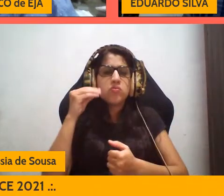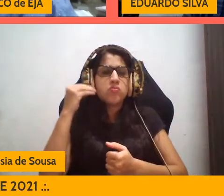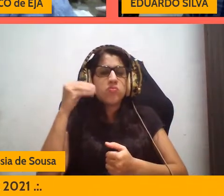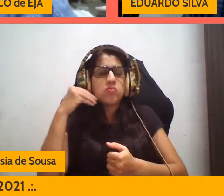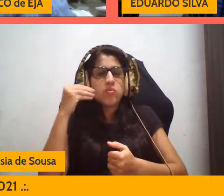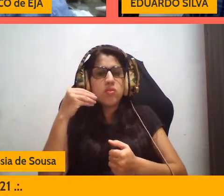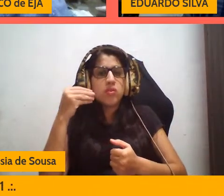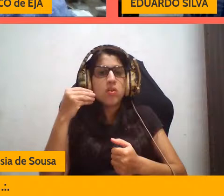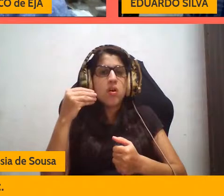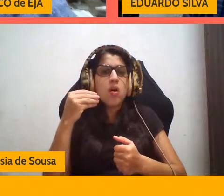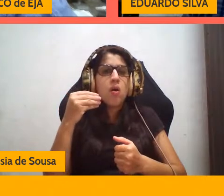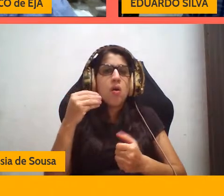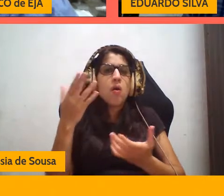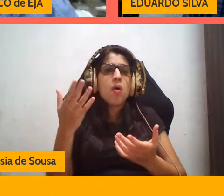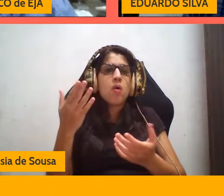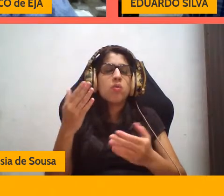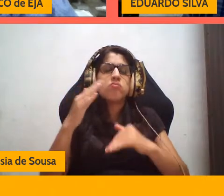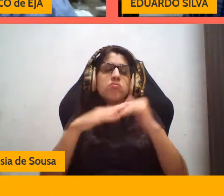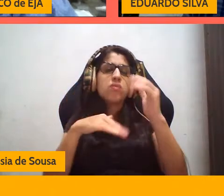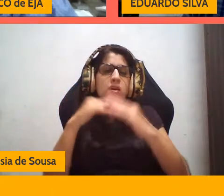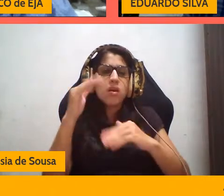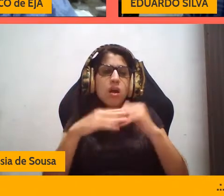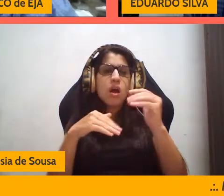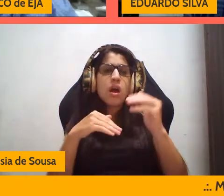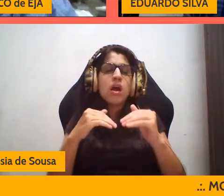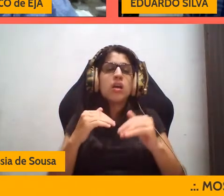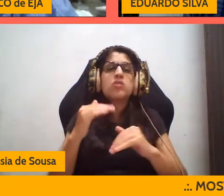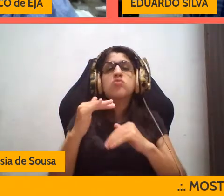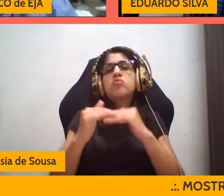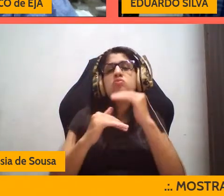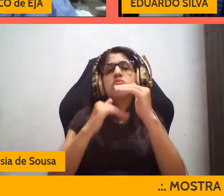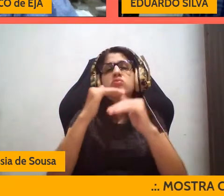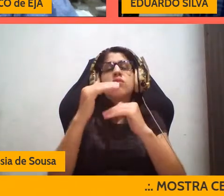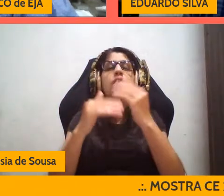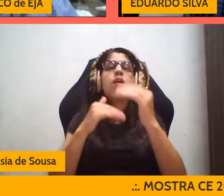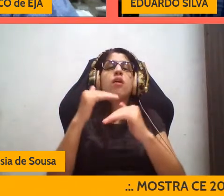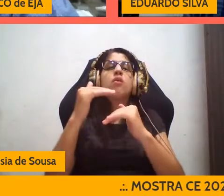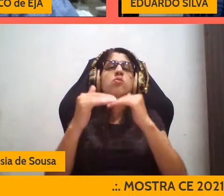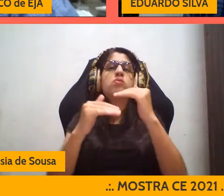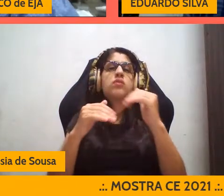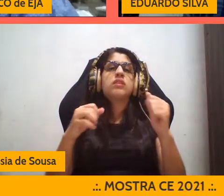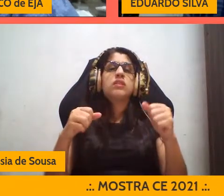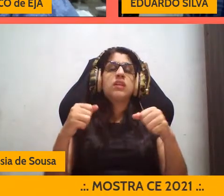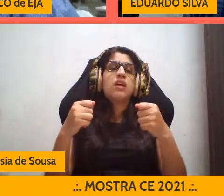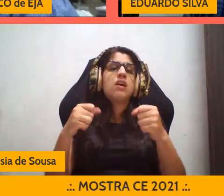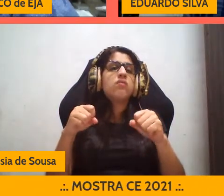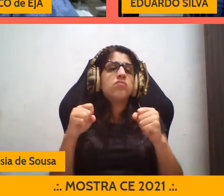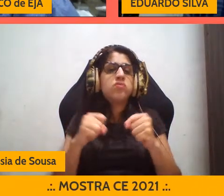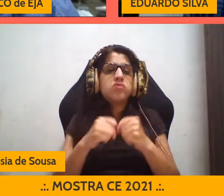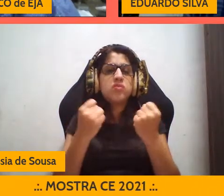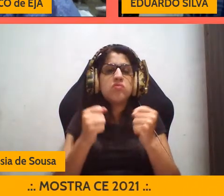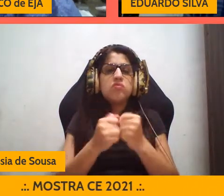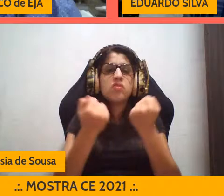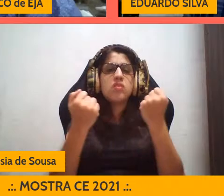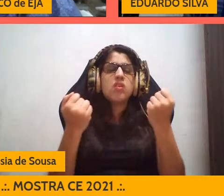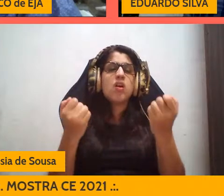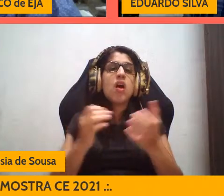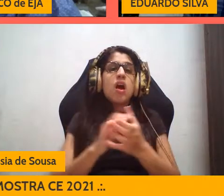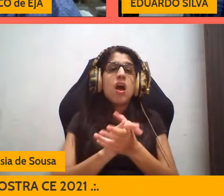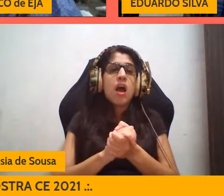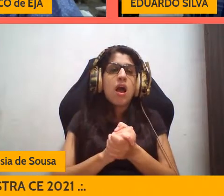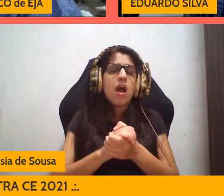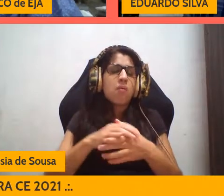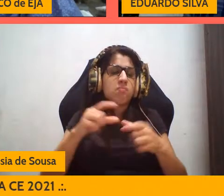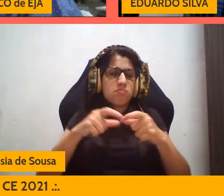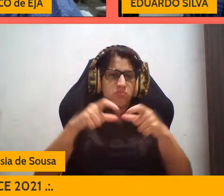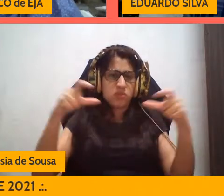civil sabiam, obviamente, muito sobre construção, mas também a grande maioria era agricultores,